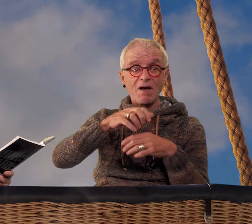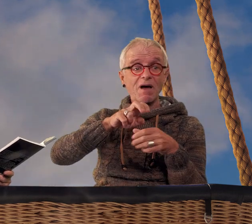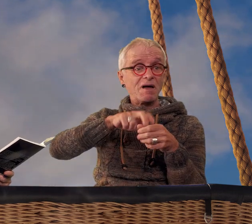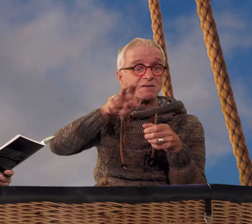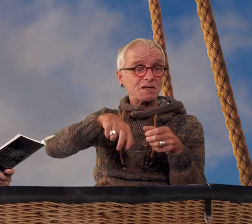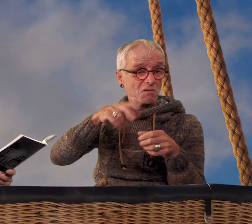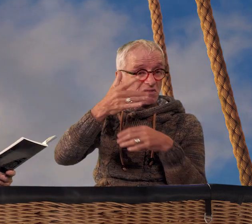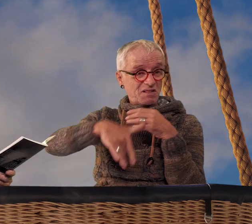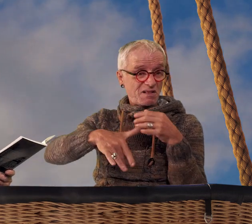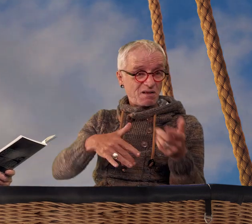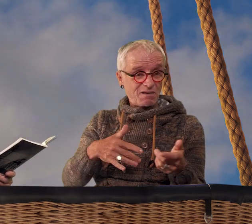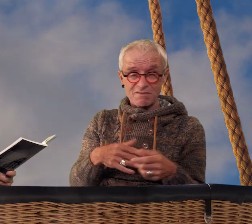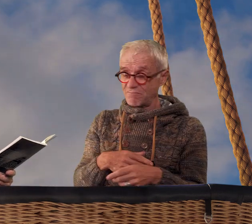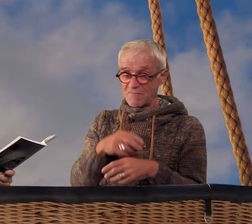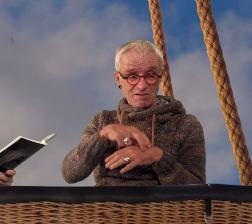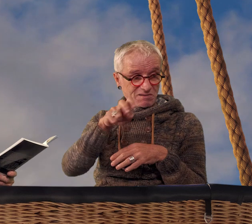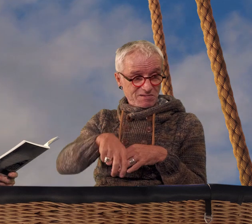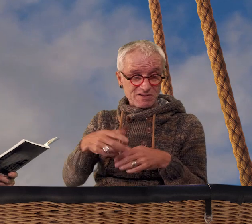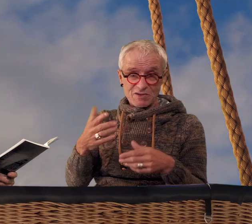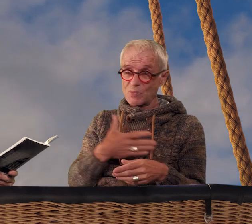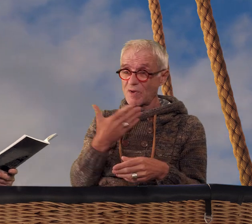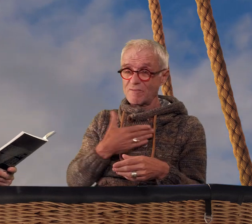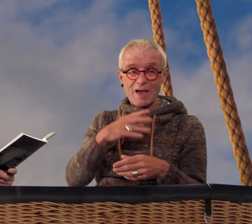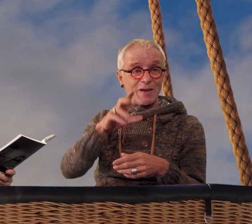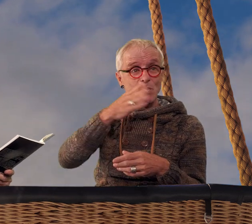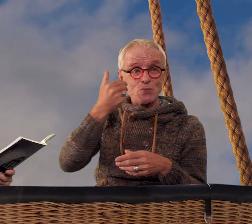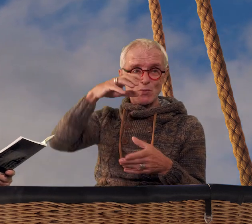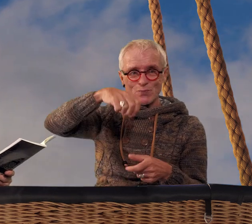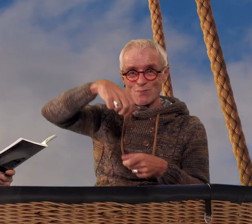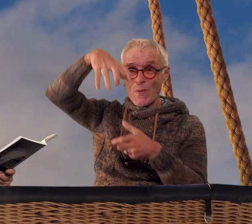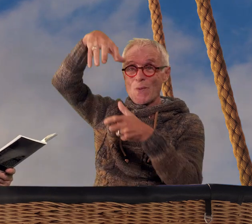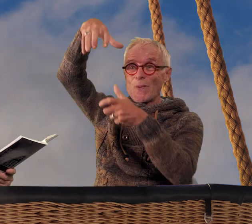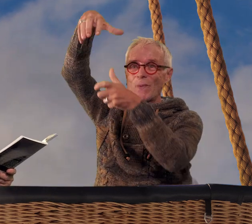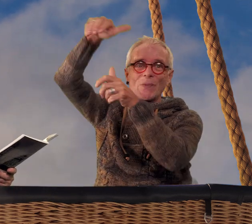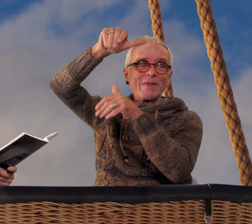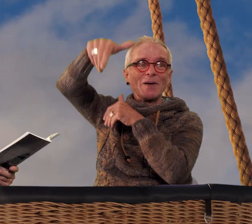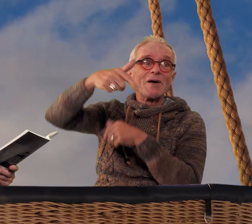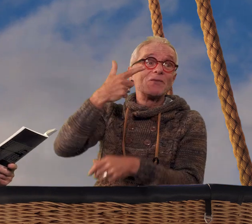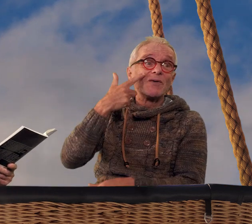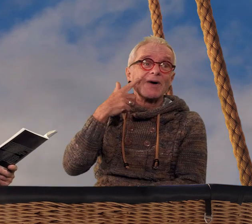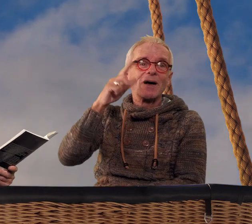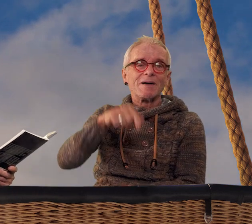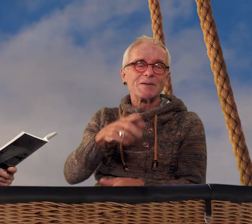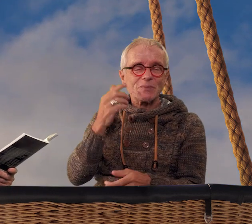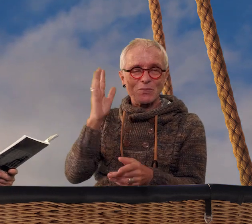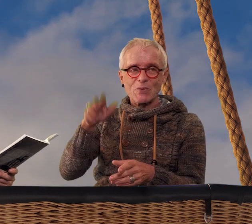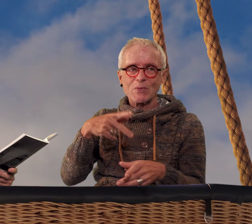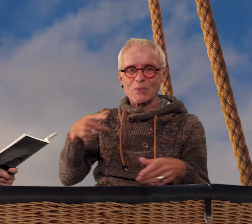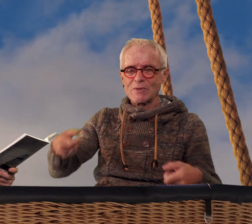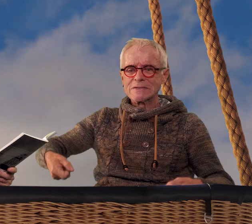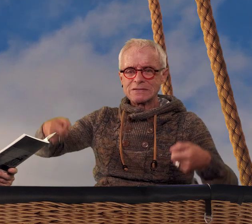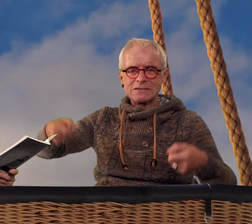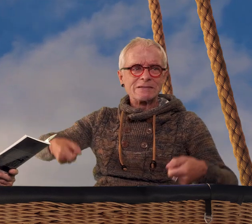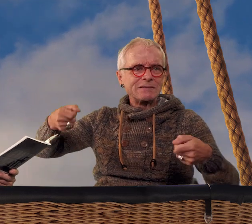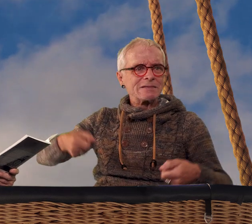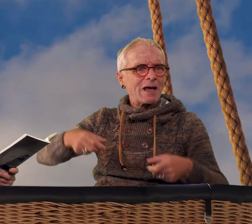« Descendre ! » dit-il avec surprise. « Descendre ! Commençons par monter d'abord ! » Et avant que je puisse l'empocher, deux